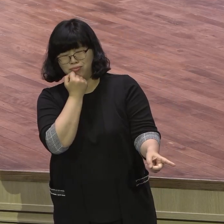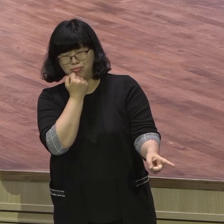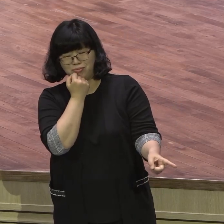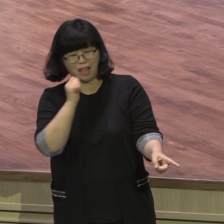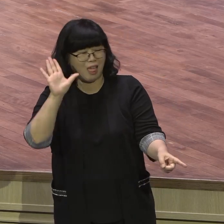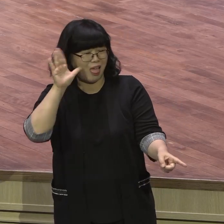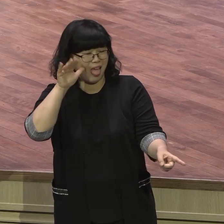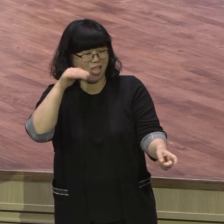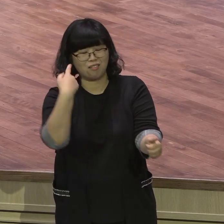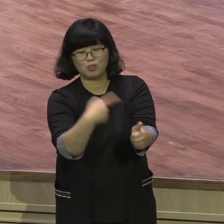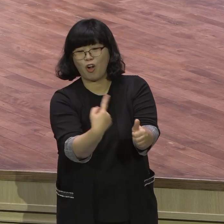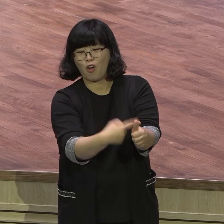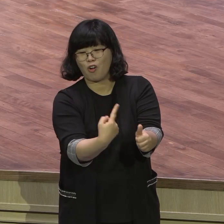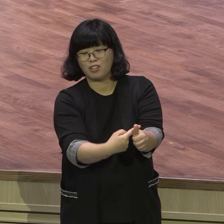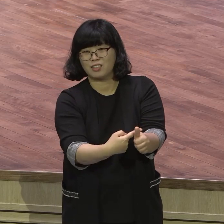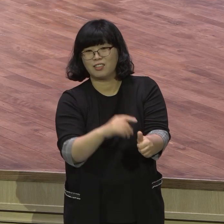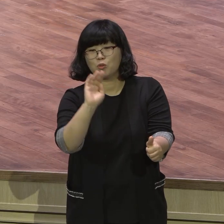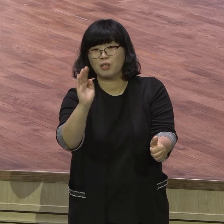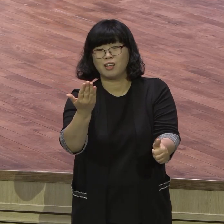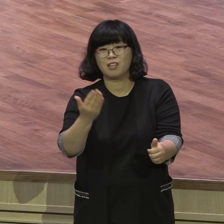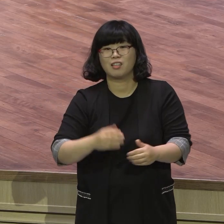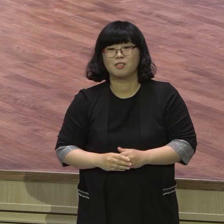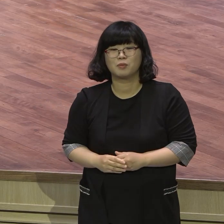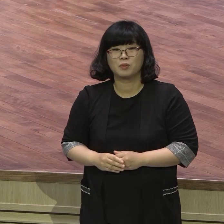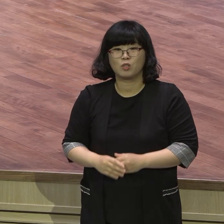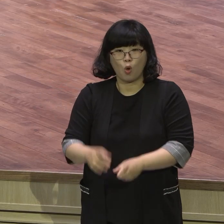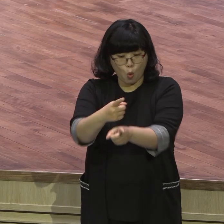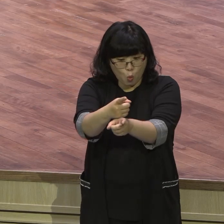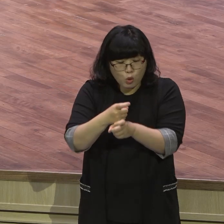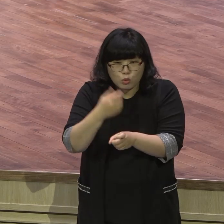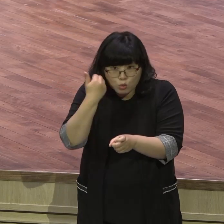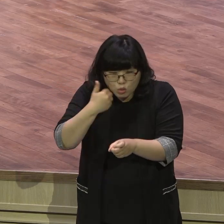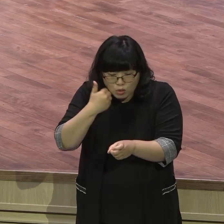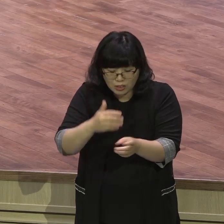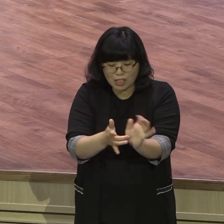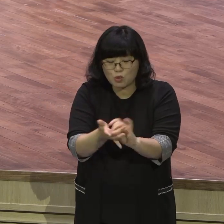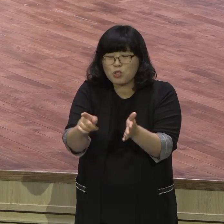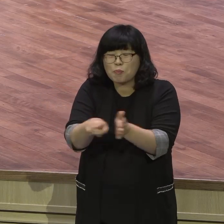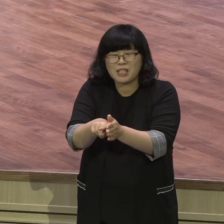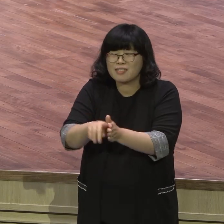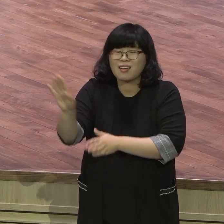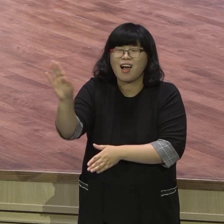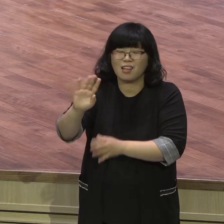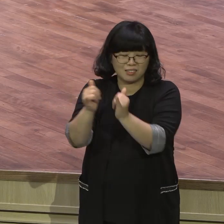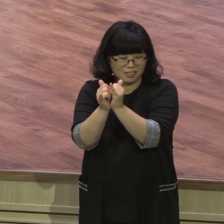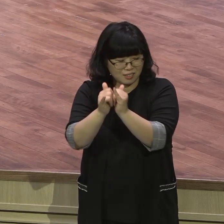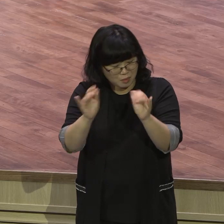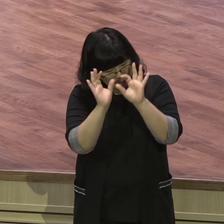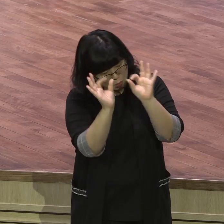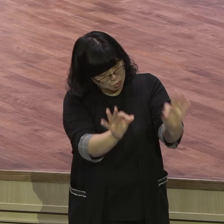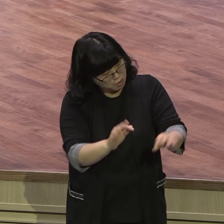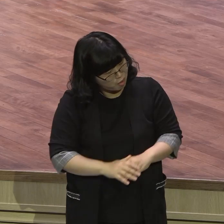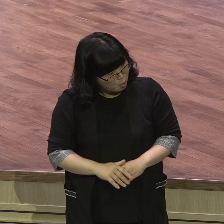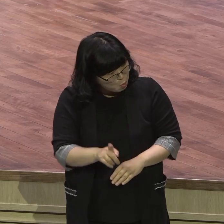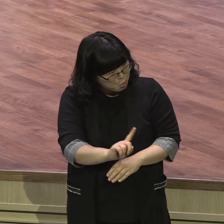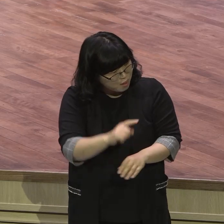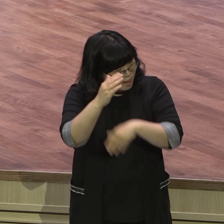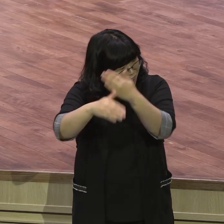원수의 조롱가 될 만큼 원수가 우여 불신자들이잖아요. 비극적인 그런 삶을